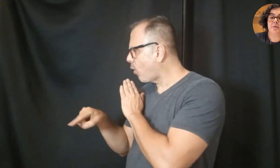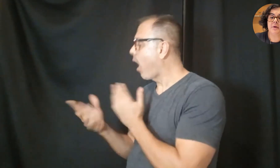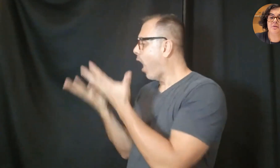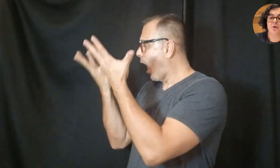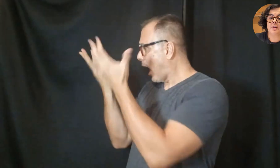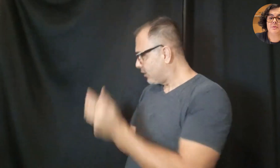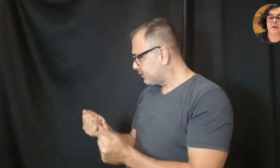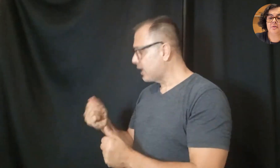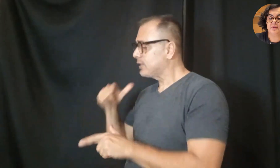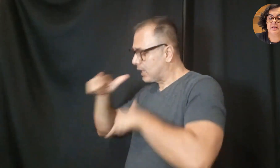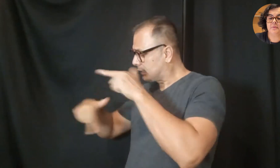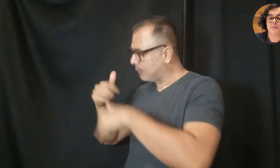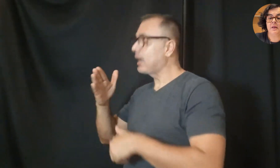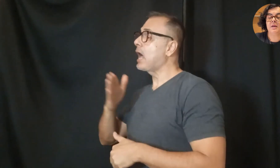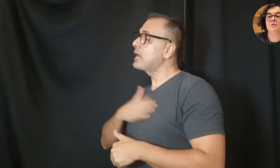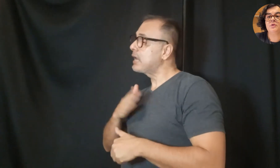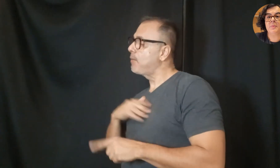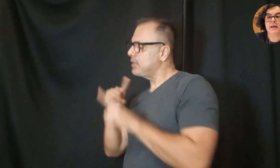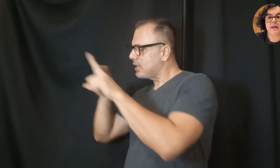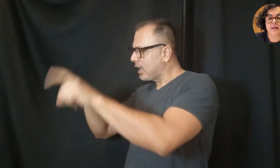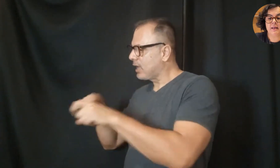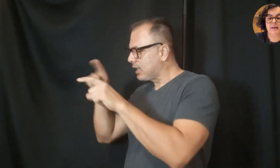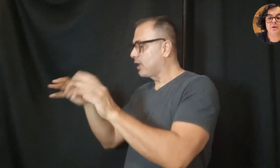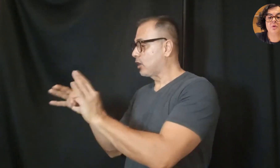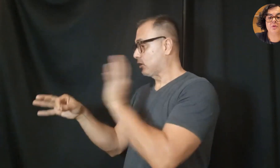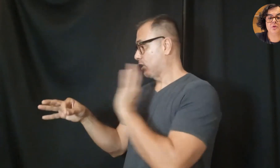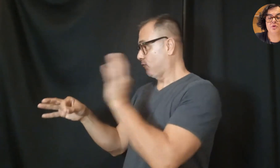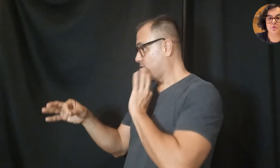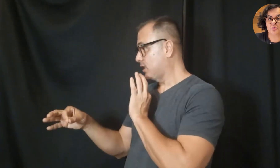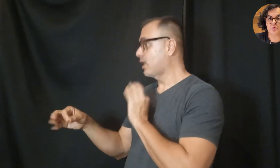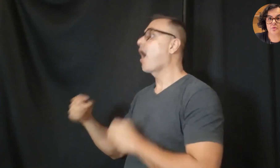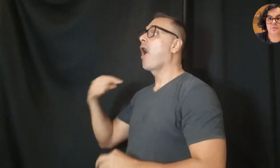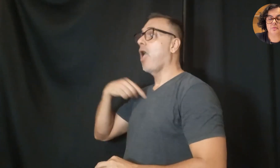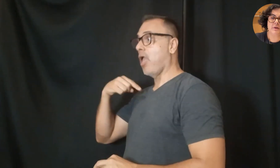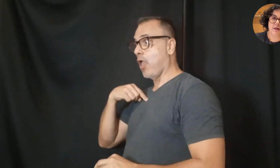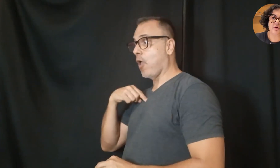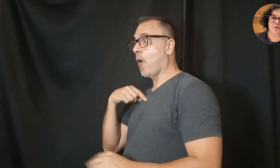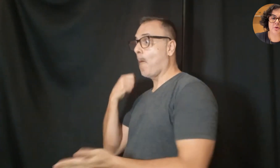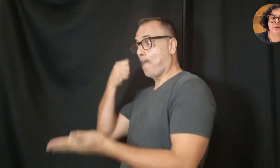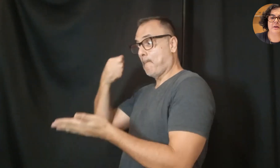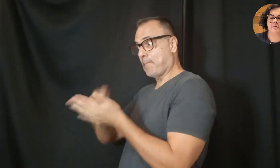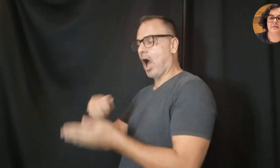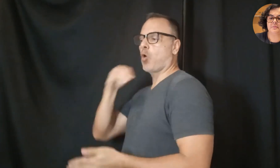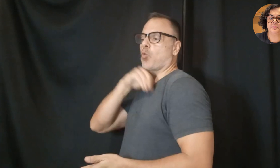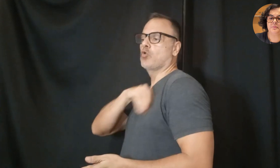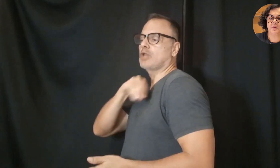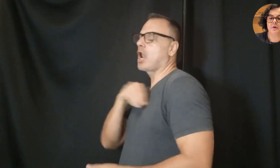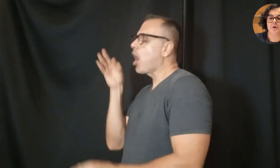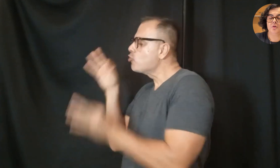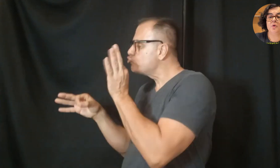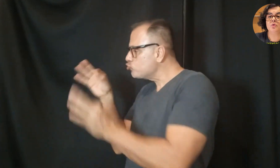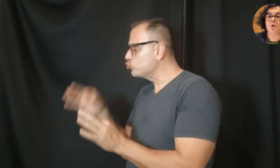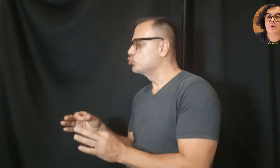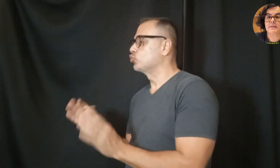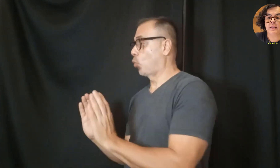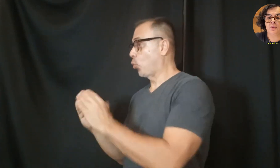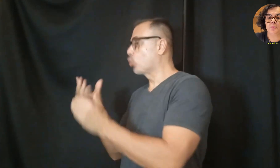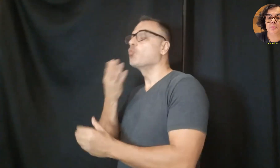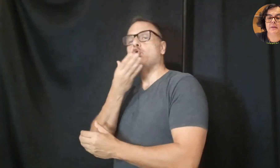também vós para a vinha, e vos pagarei o que for justo. E lá foram eles. Voltou a sair o